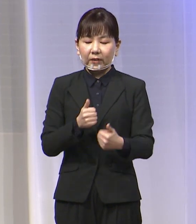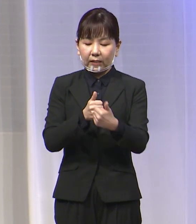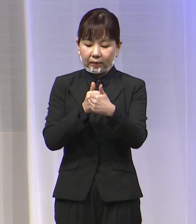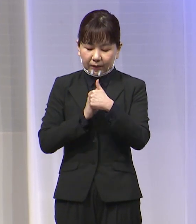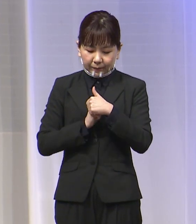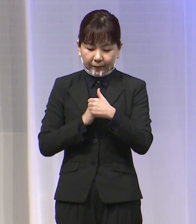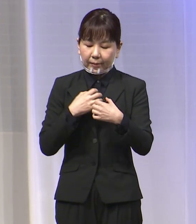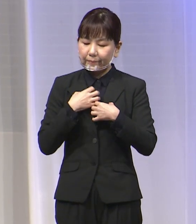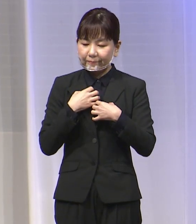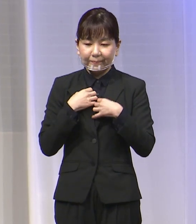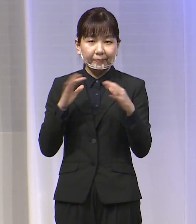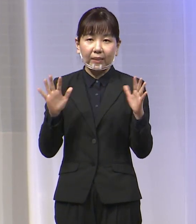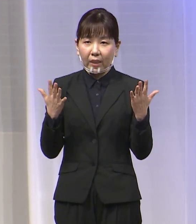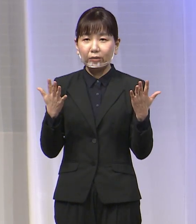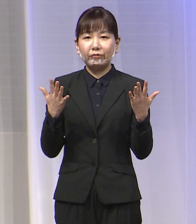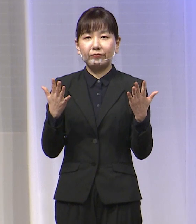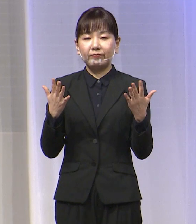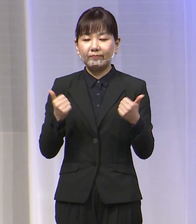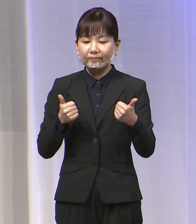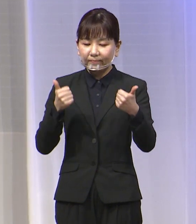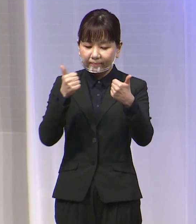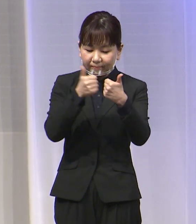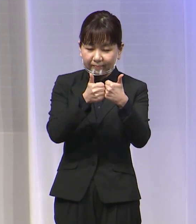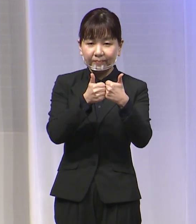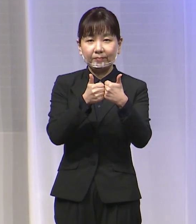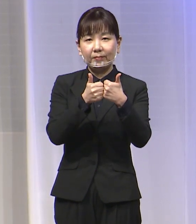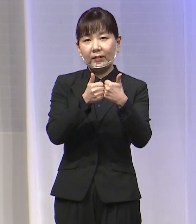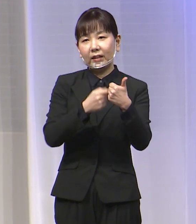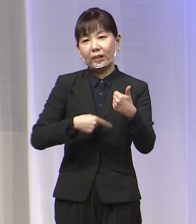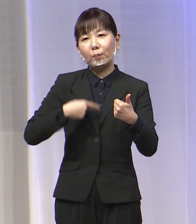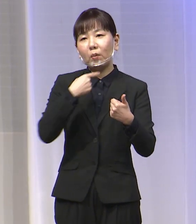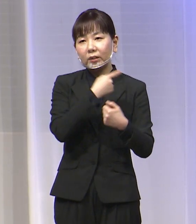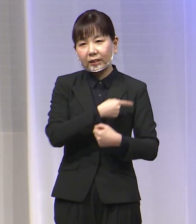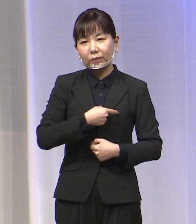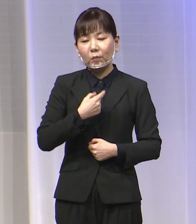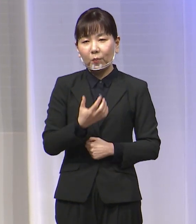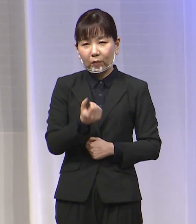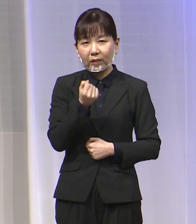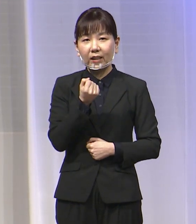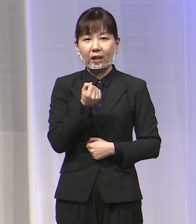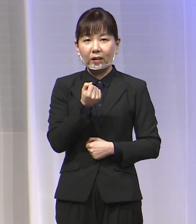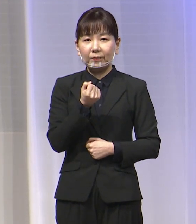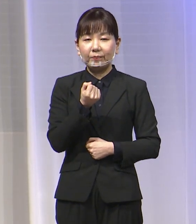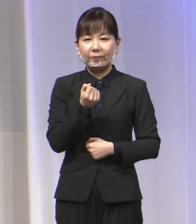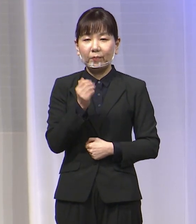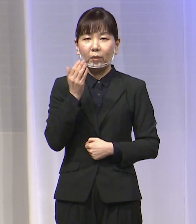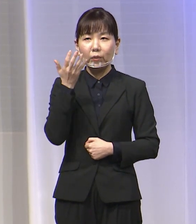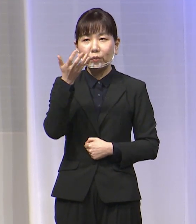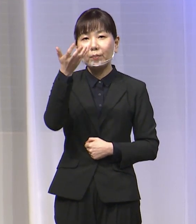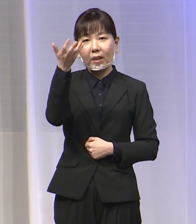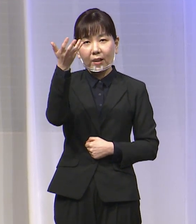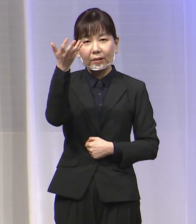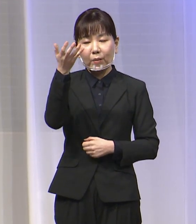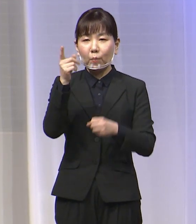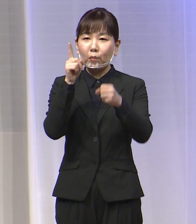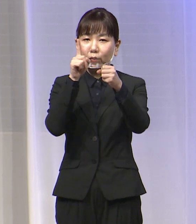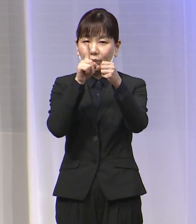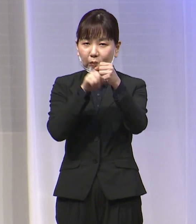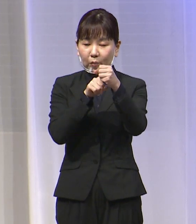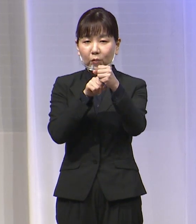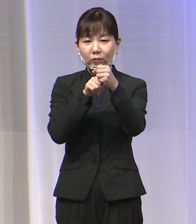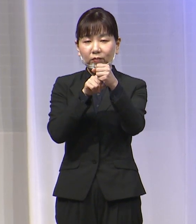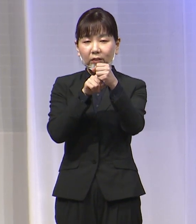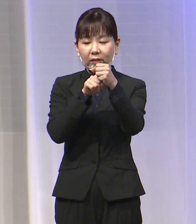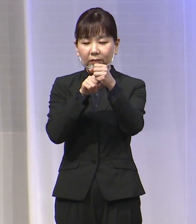恐れず挑戦する強い気持ちを持って夢や目標に向かっ